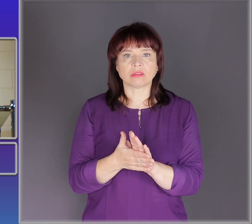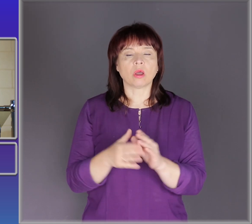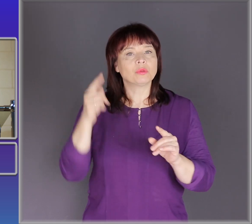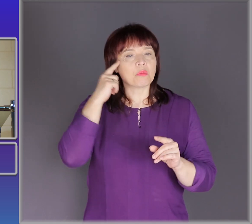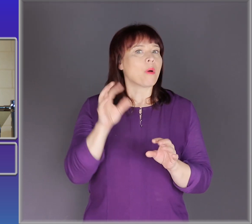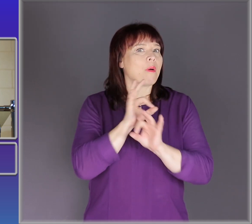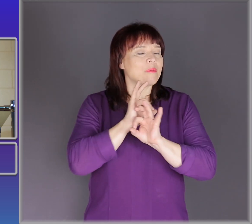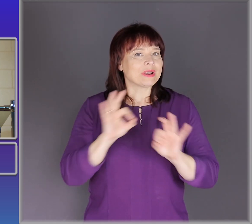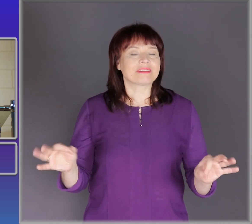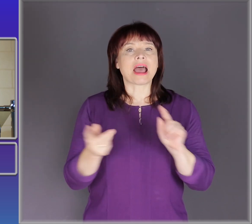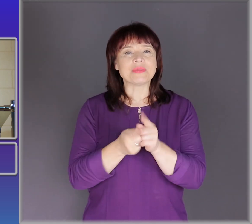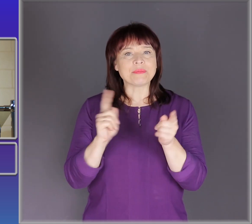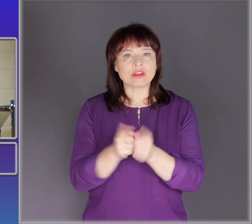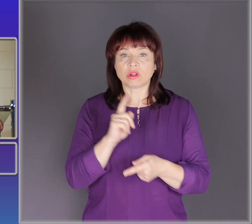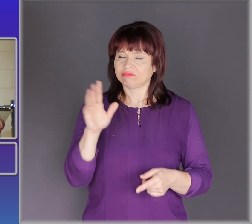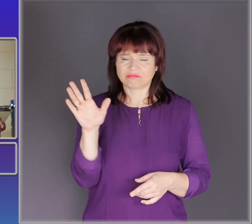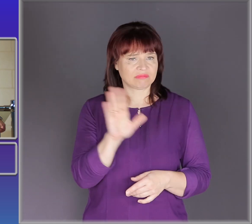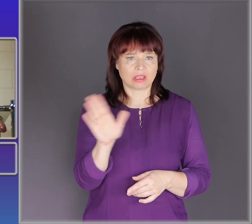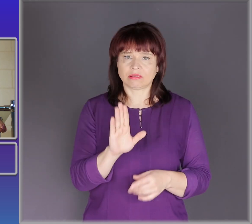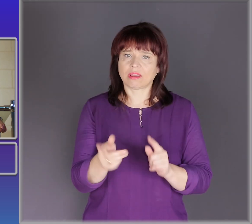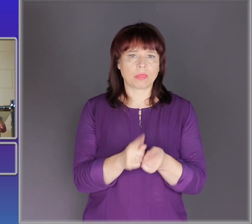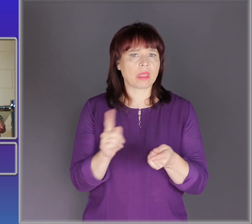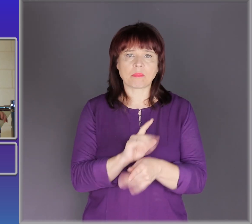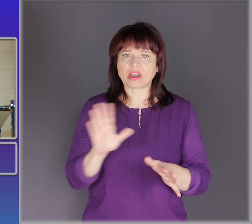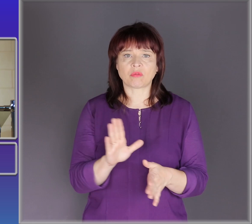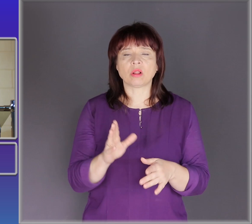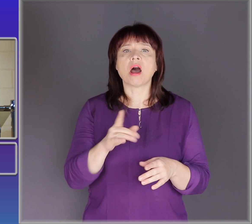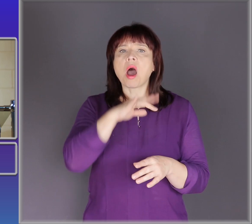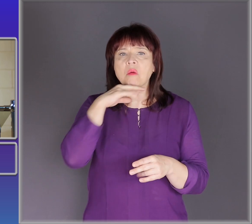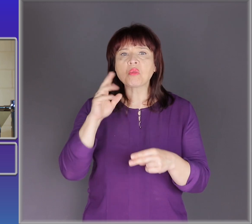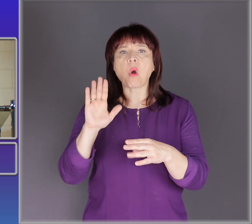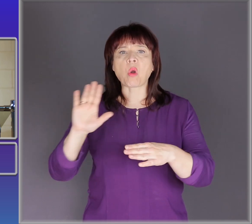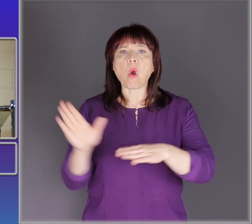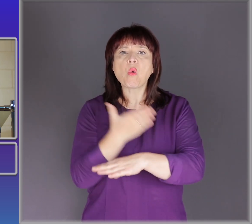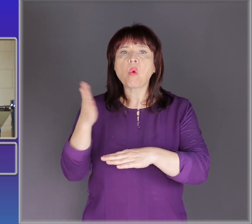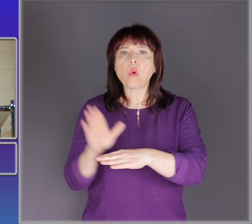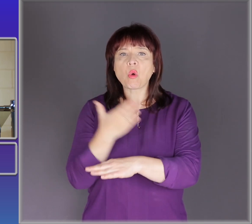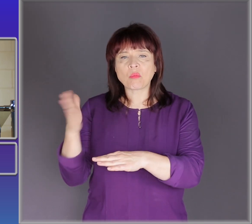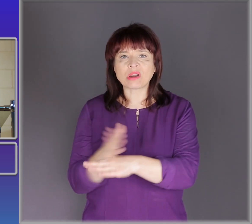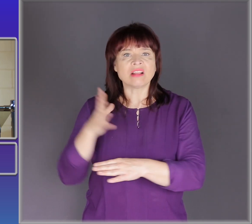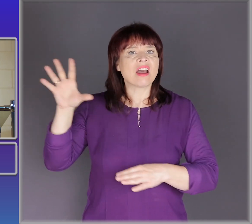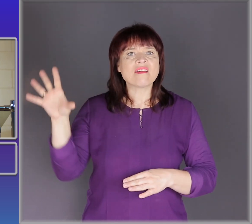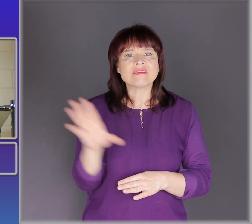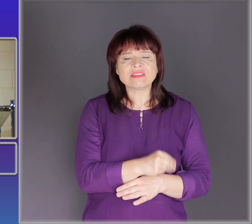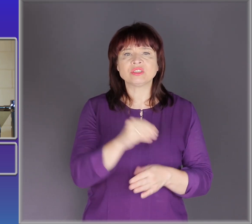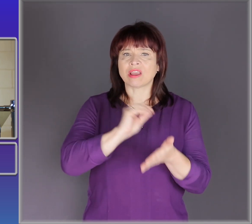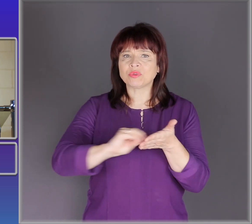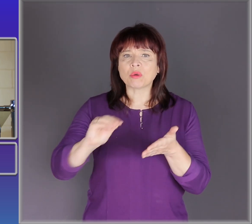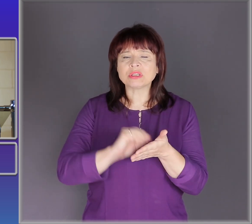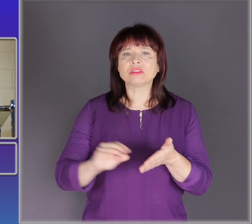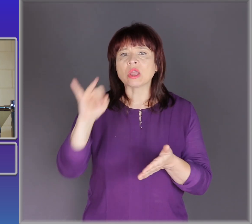джефферсон что-то и сделал перевел нет он не перевел он почистил его и убрал все